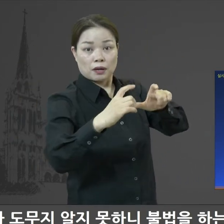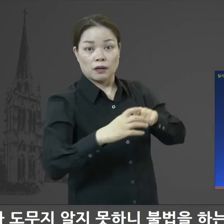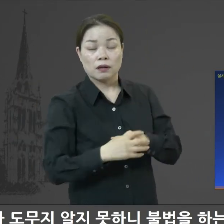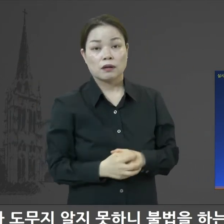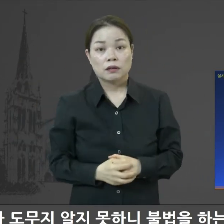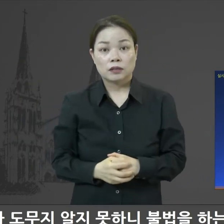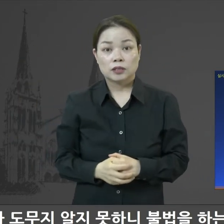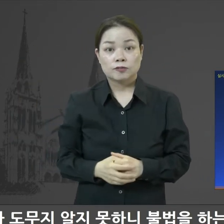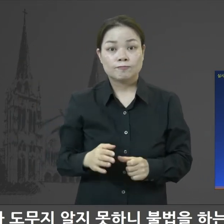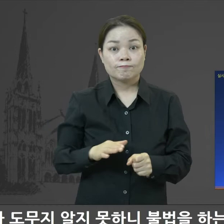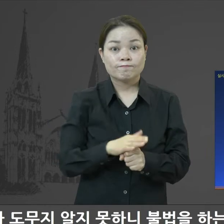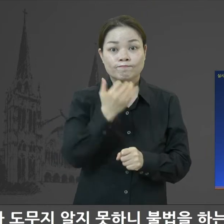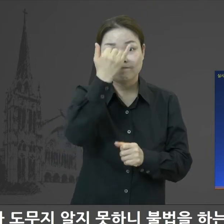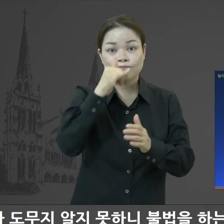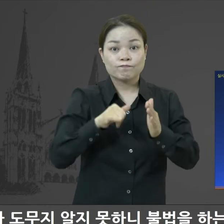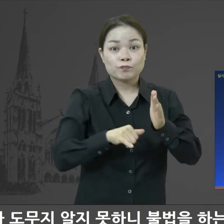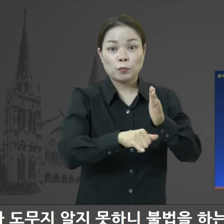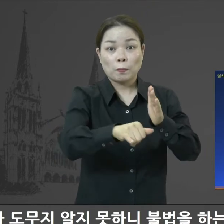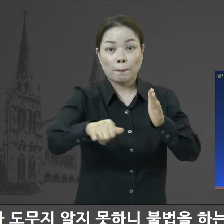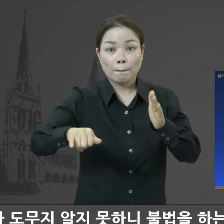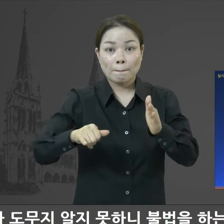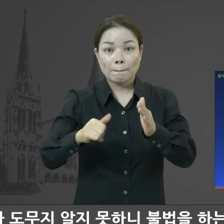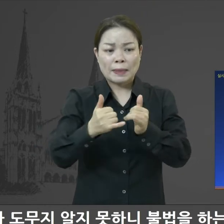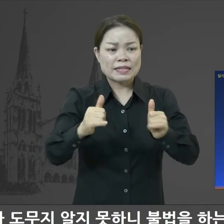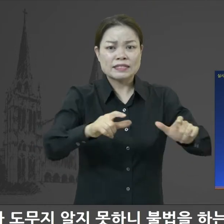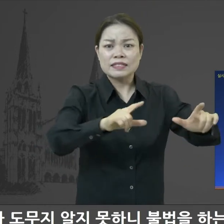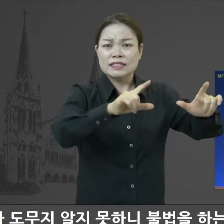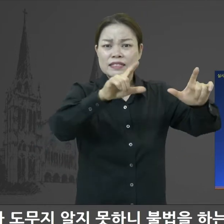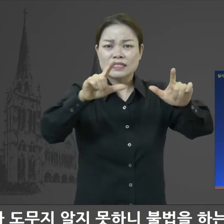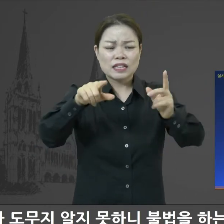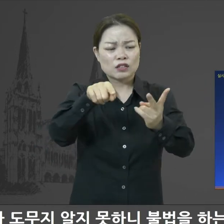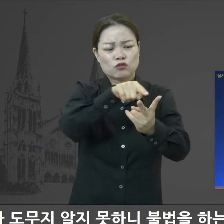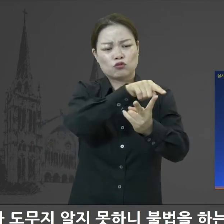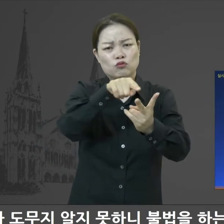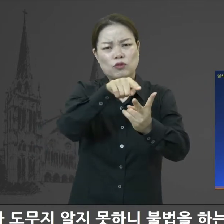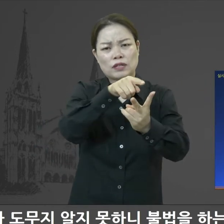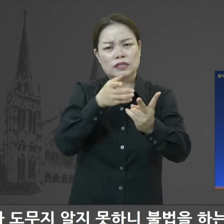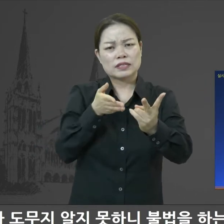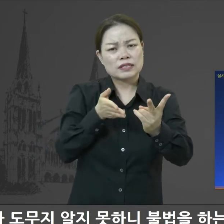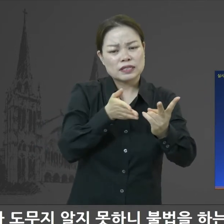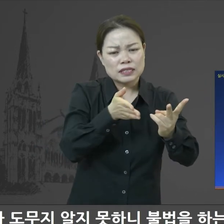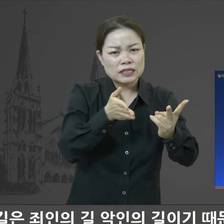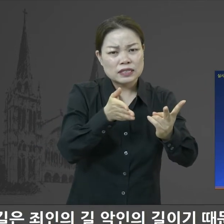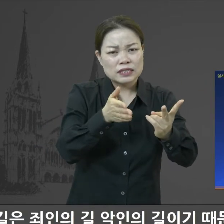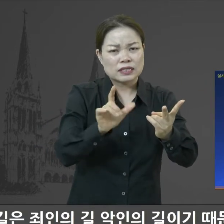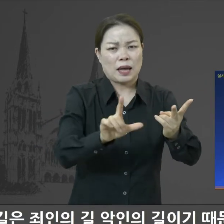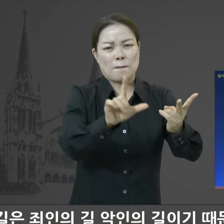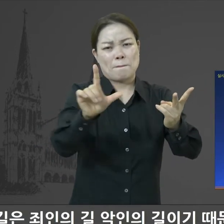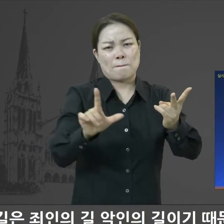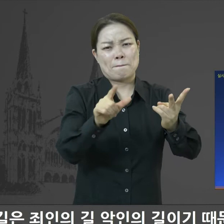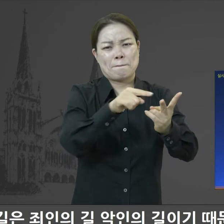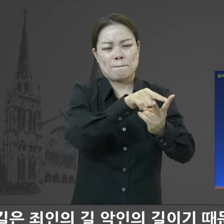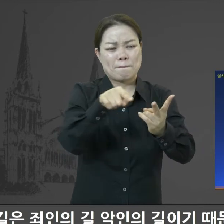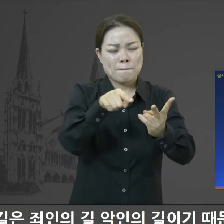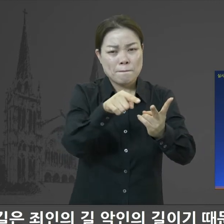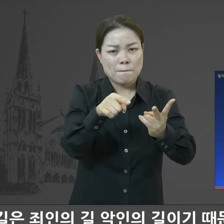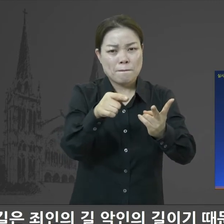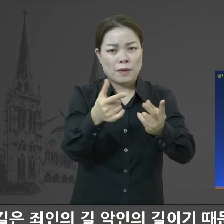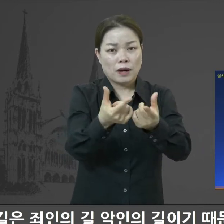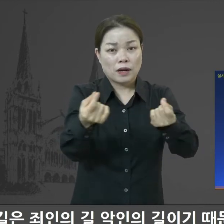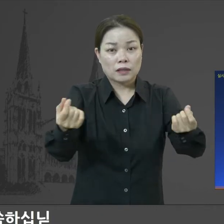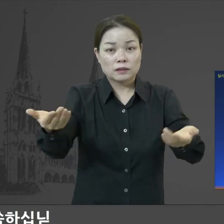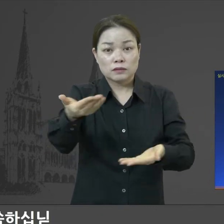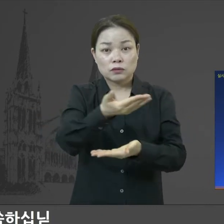우리 사랑하는 충현의 모든 성도 여러분, 인생의 이 두 가지 길, 이 길은 여러분 같은 시간을